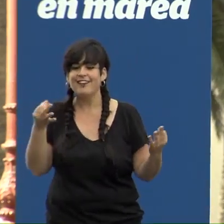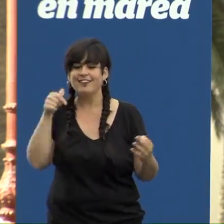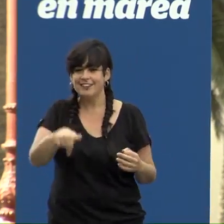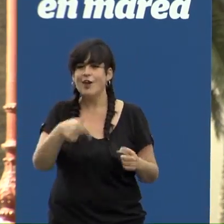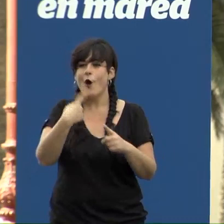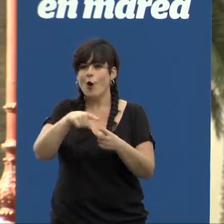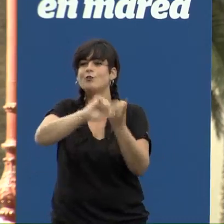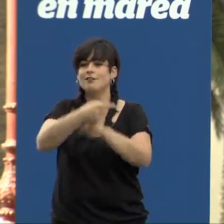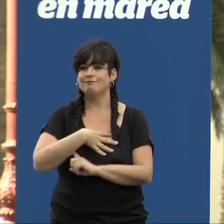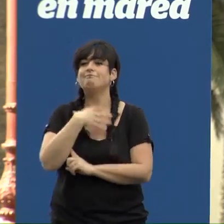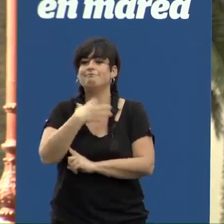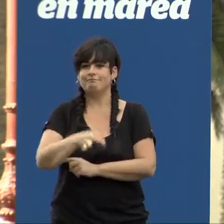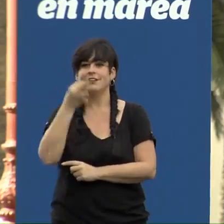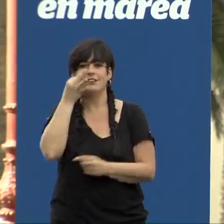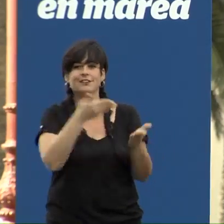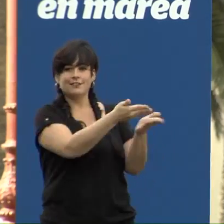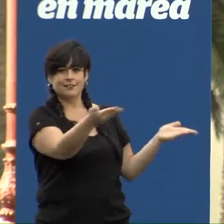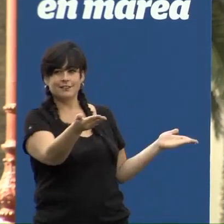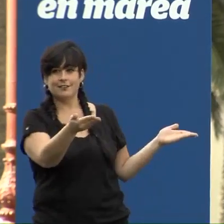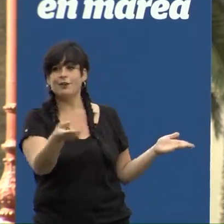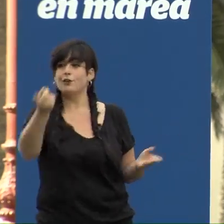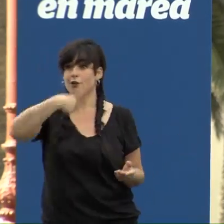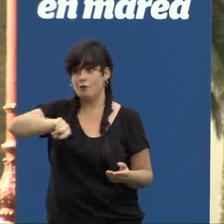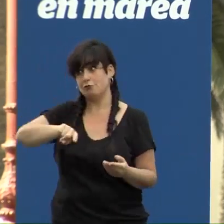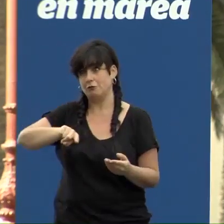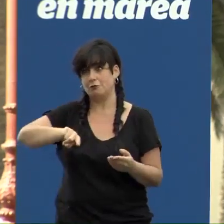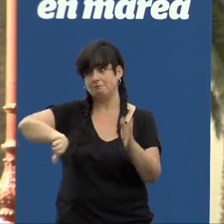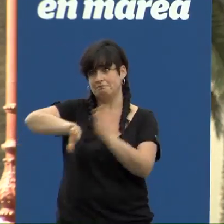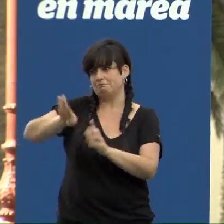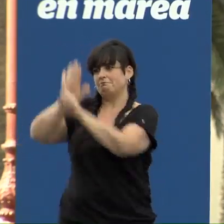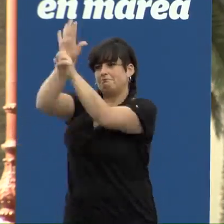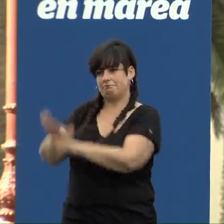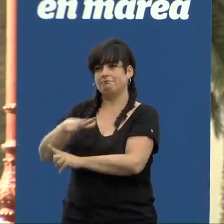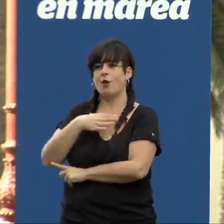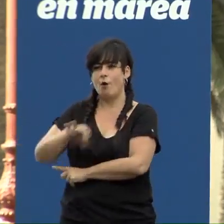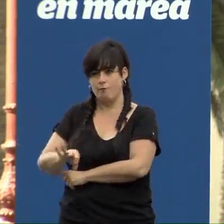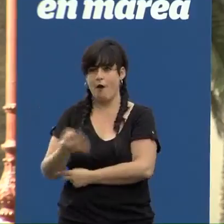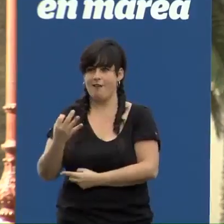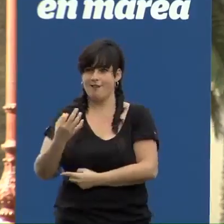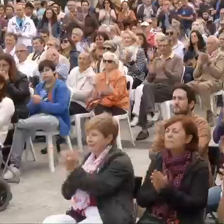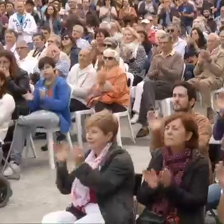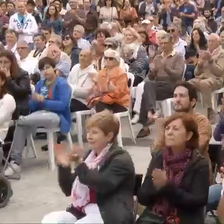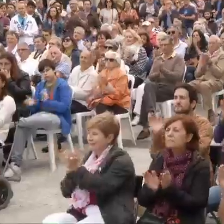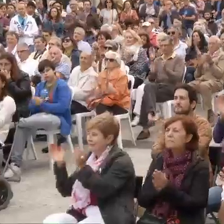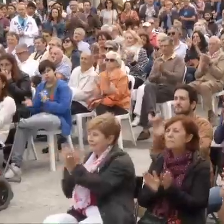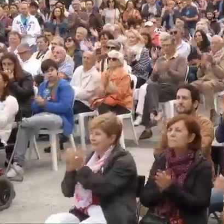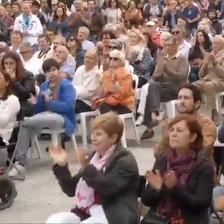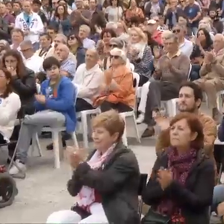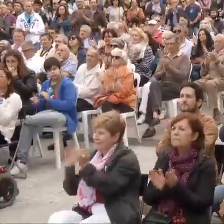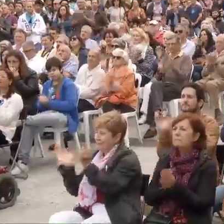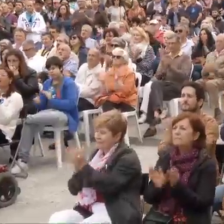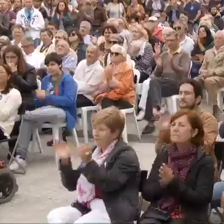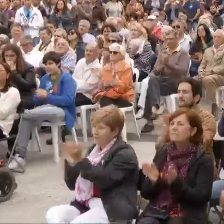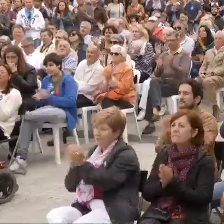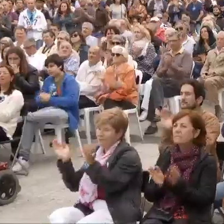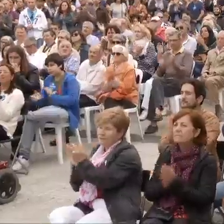as cousas e que sí podemos derrotar a dereita. Barcelona en Común, Compostela Aberta, Marea Atlántica, Ferrol en Común son